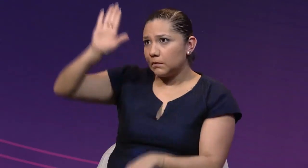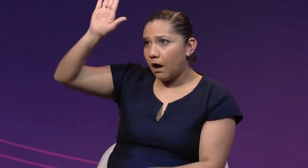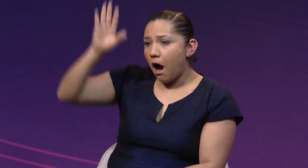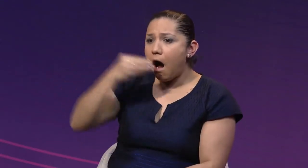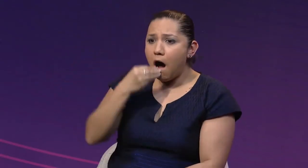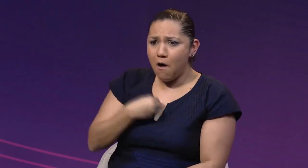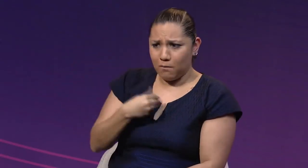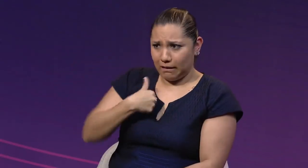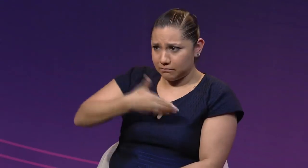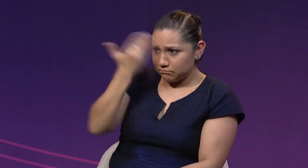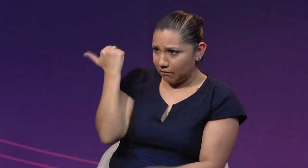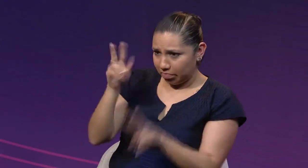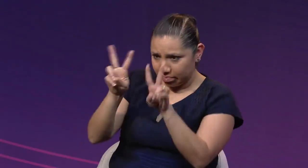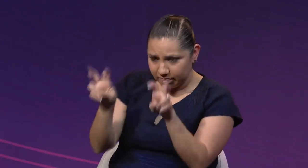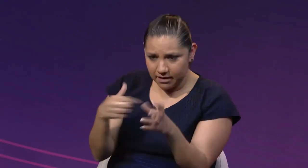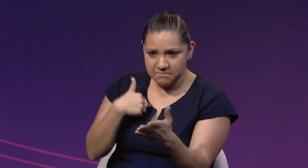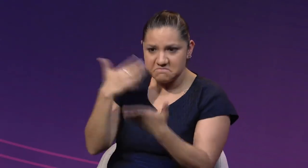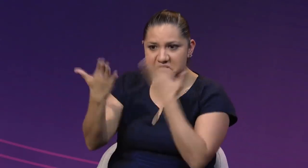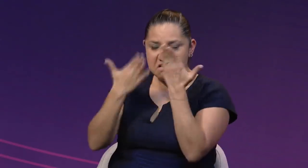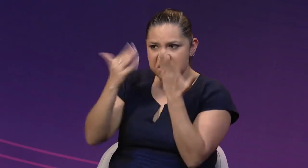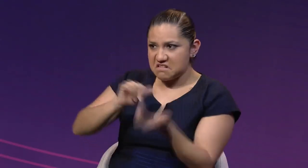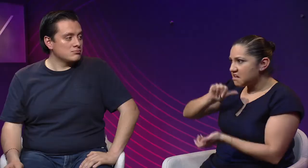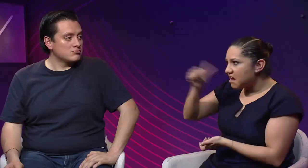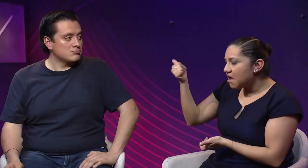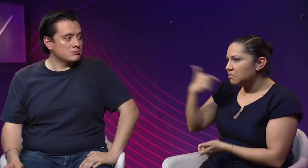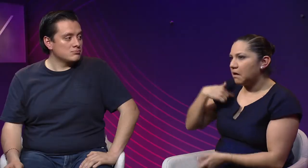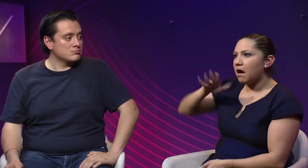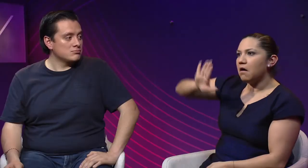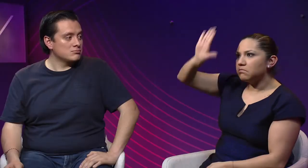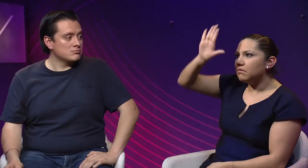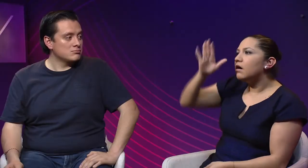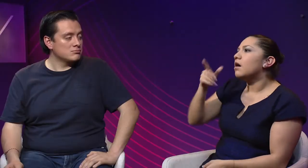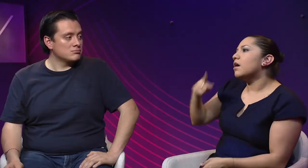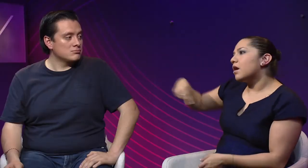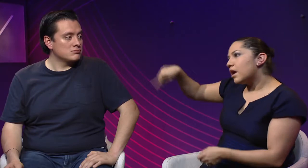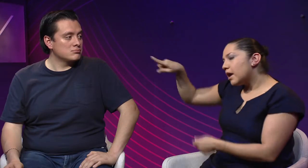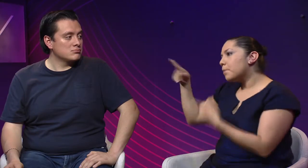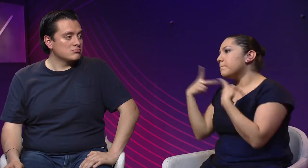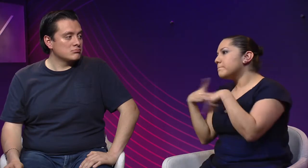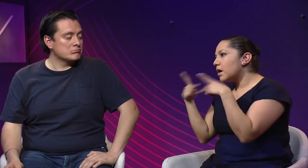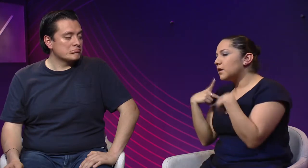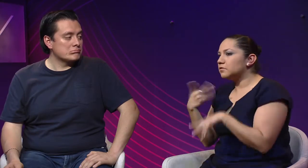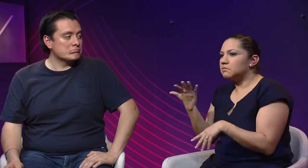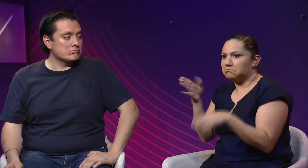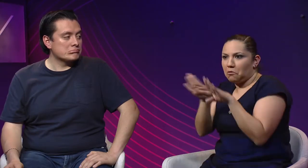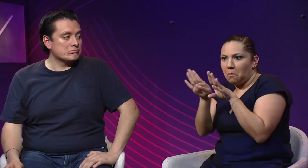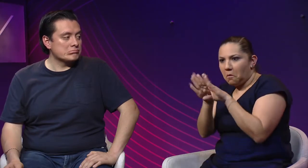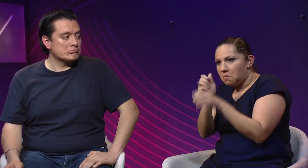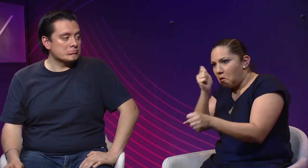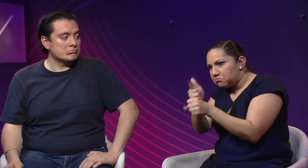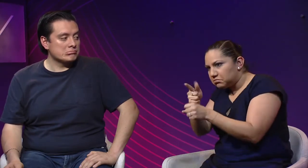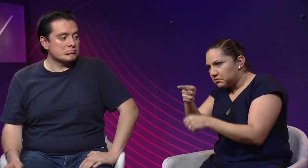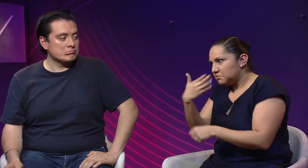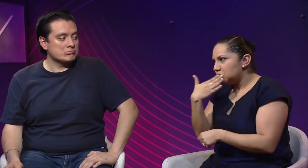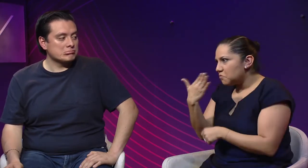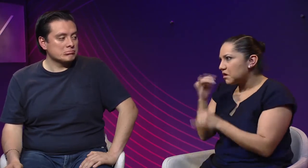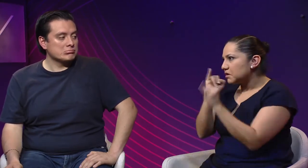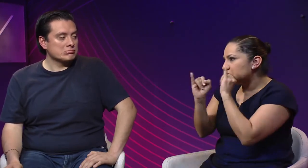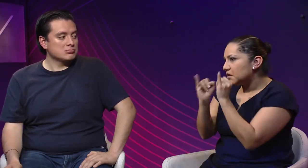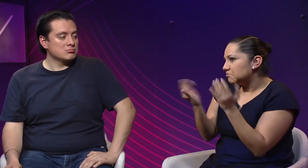veces escogen a cualquier persona que sepa señas, ¿no? Y puedes participar en esta actividad de interpretar y se